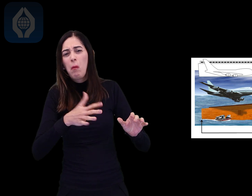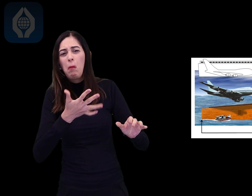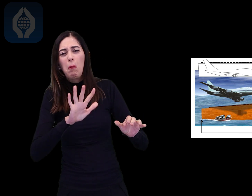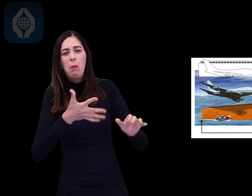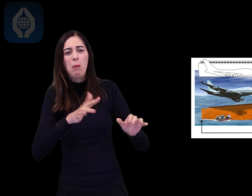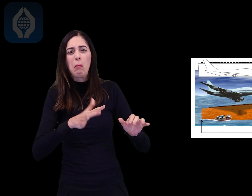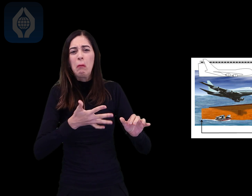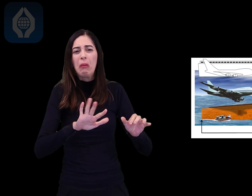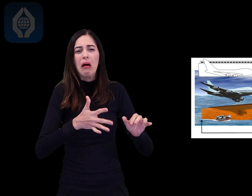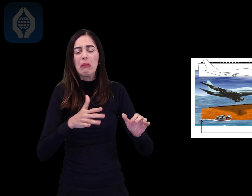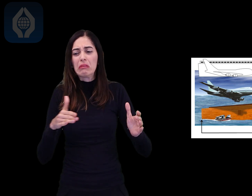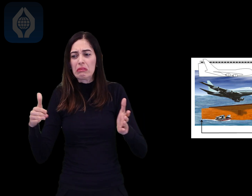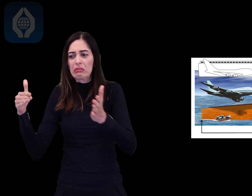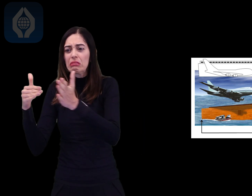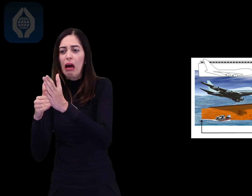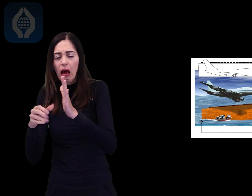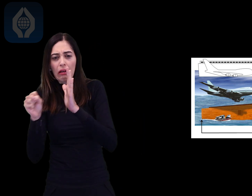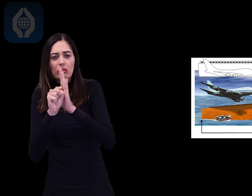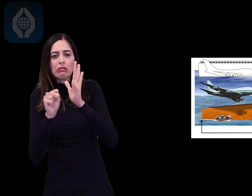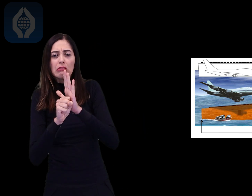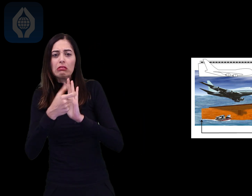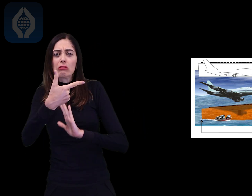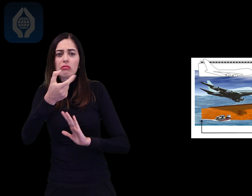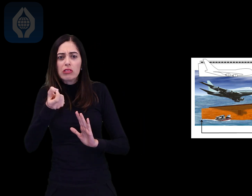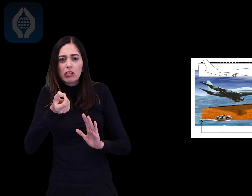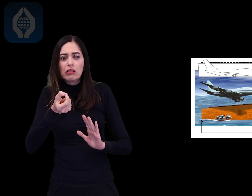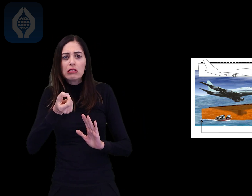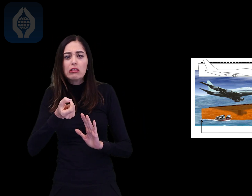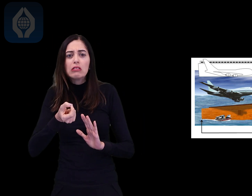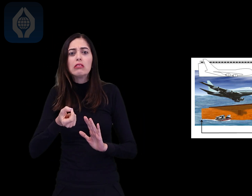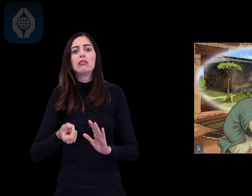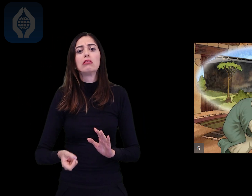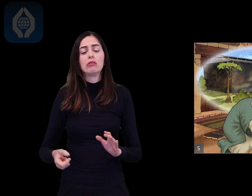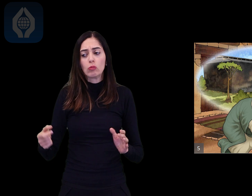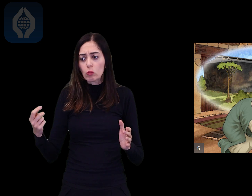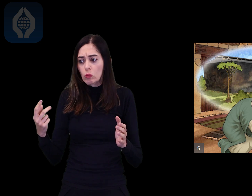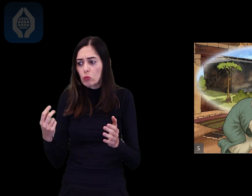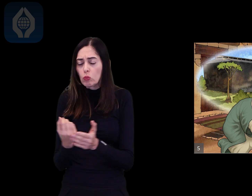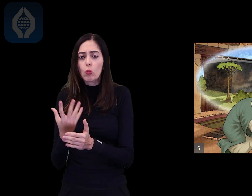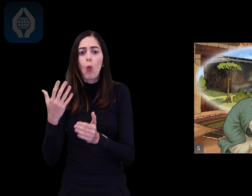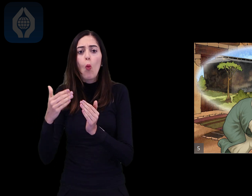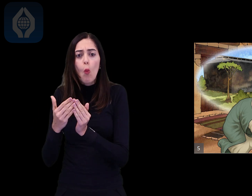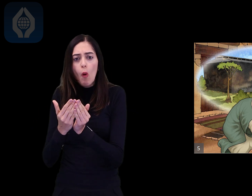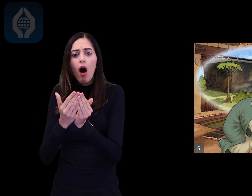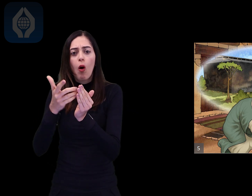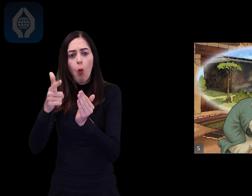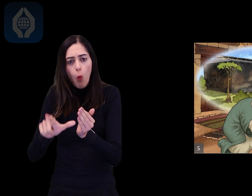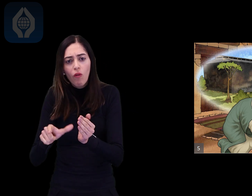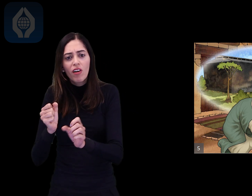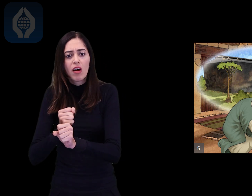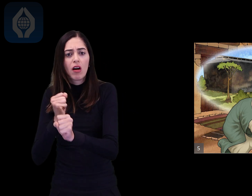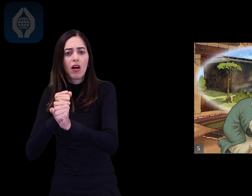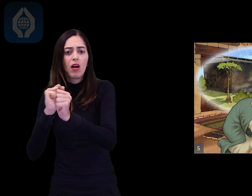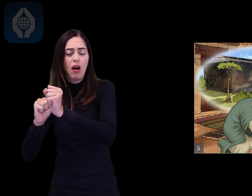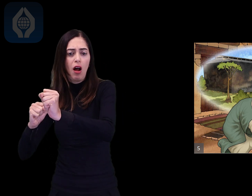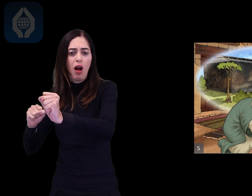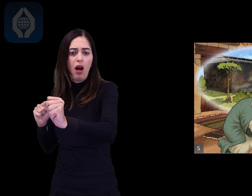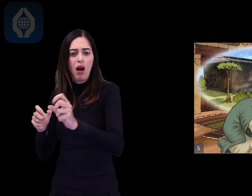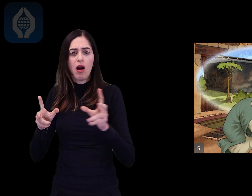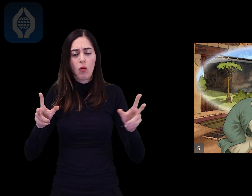as coisas e da veracidade da Bíblia. Mas há um ponto mais importante que precisamos lembrar quanto à